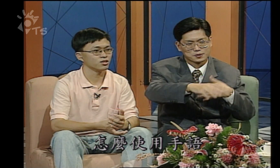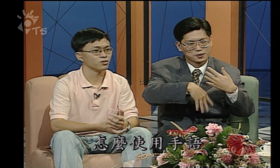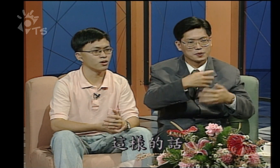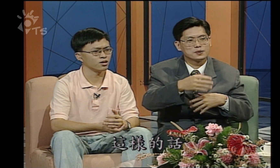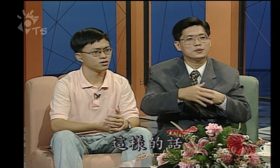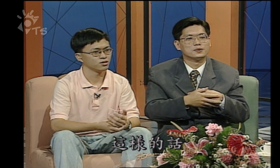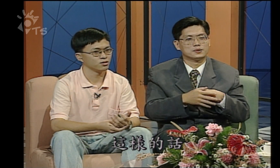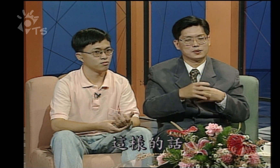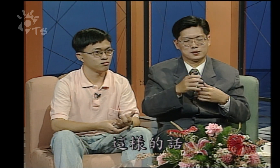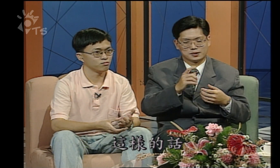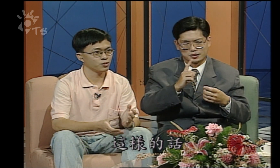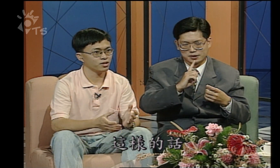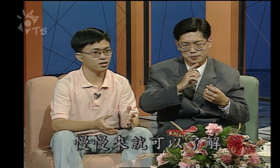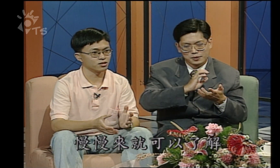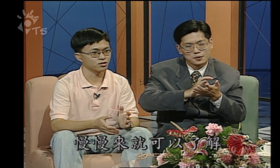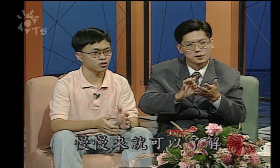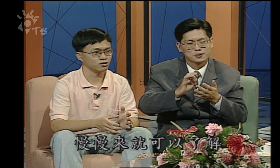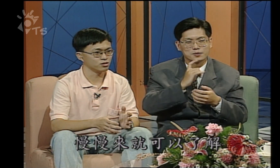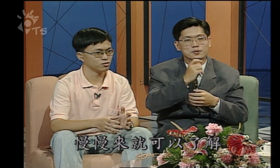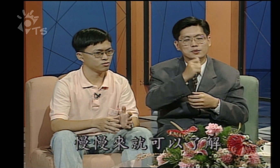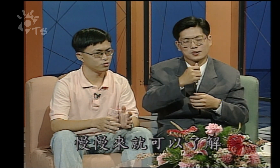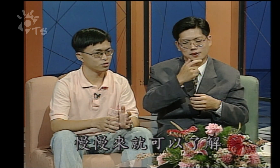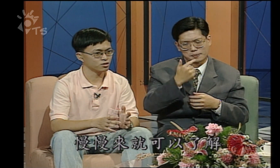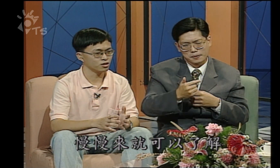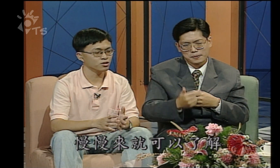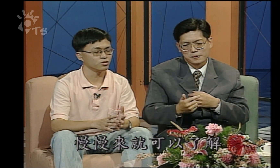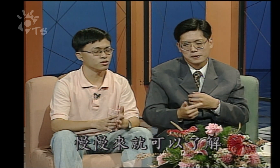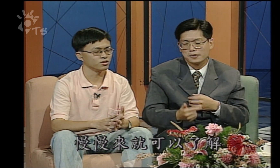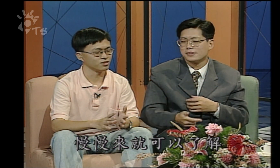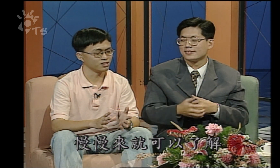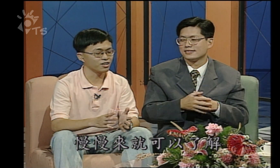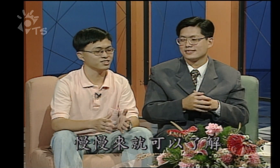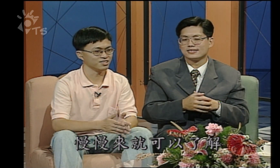话慢慢来，这样子可以了解。